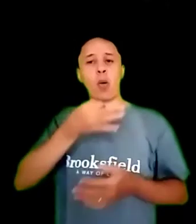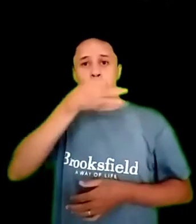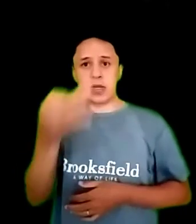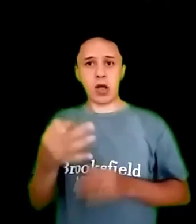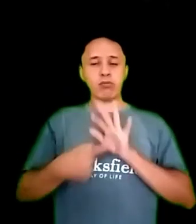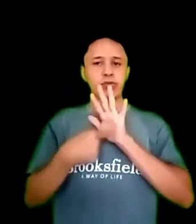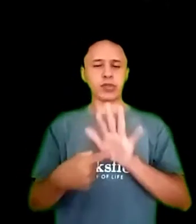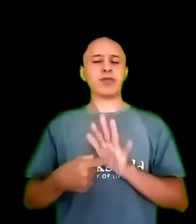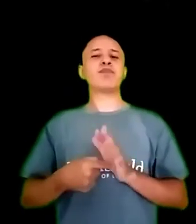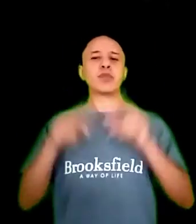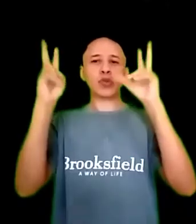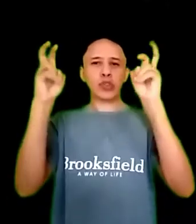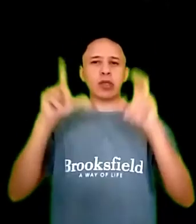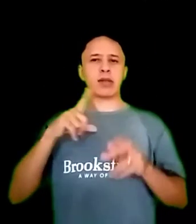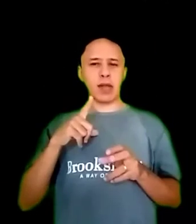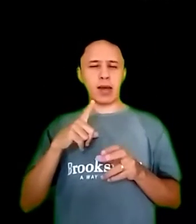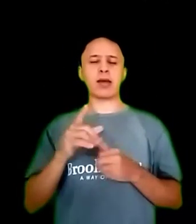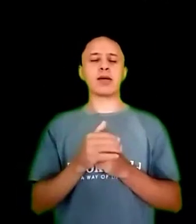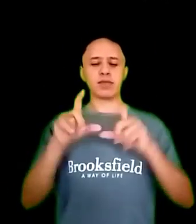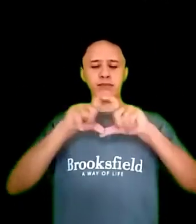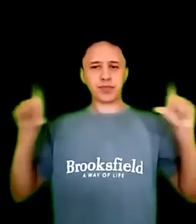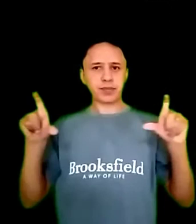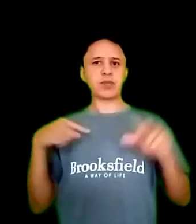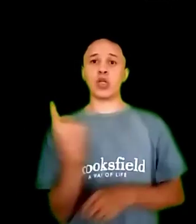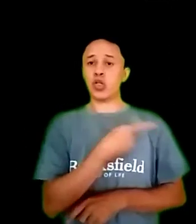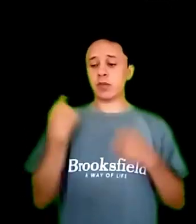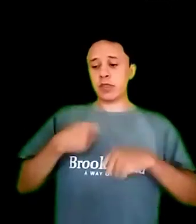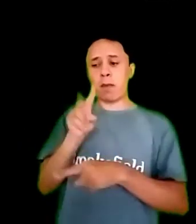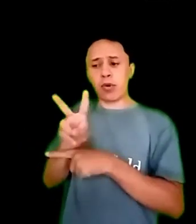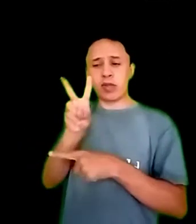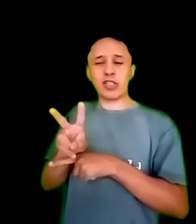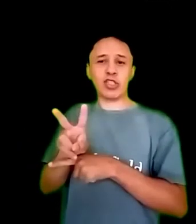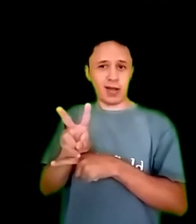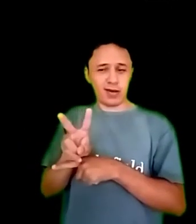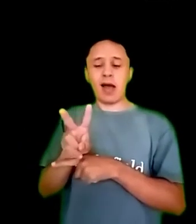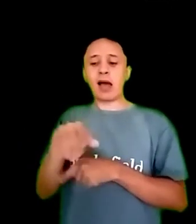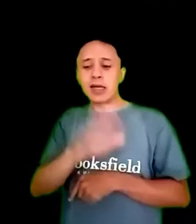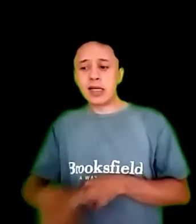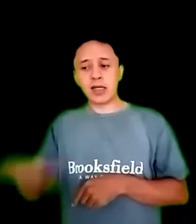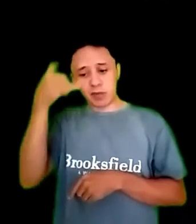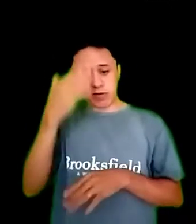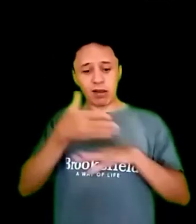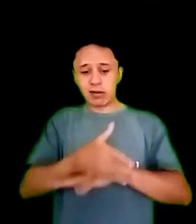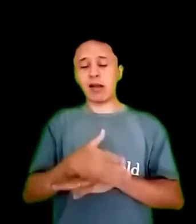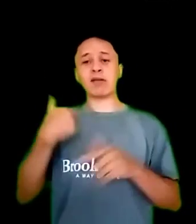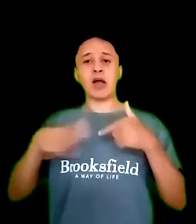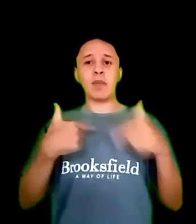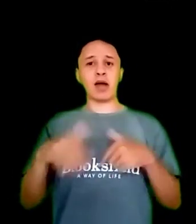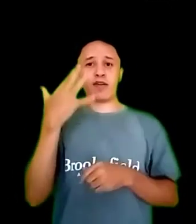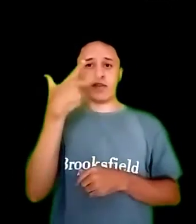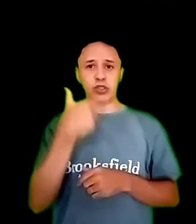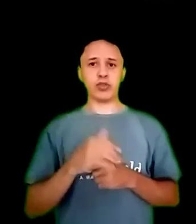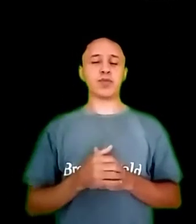opinião. Logo no título, vemos o trecho "Precisamos proteger as crianças do trabalho infantil".